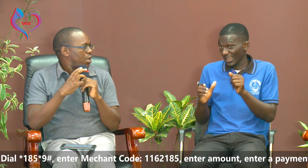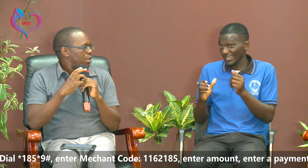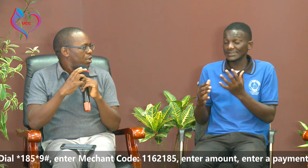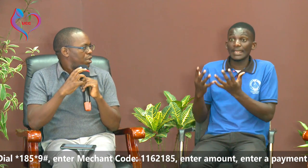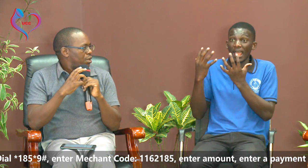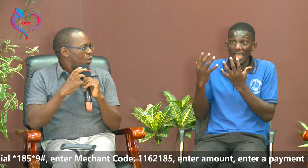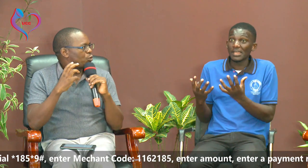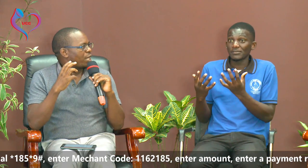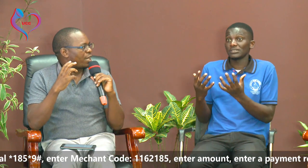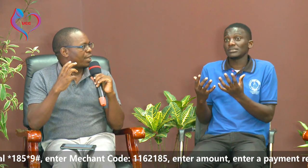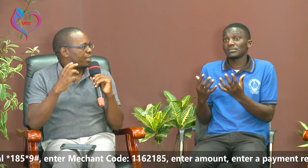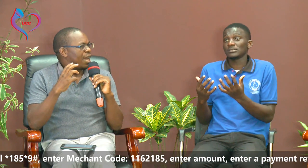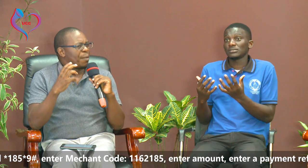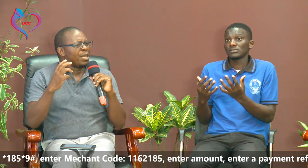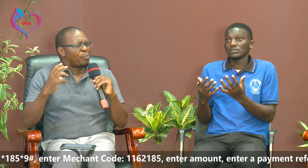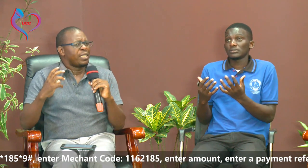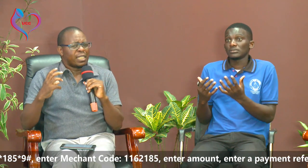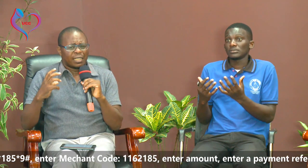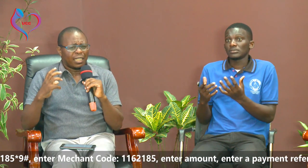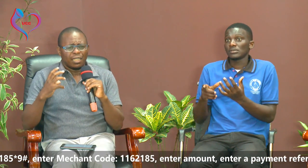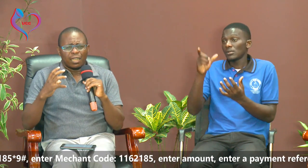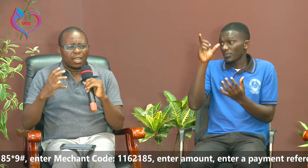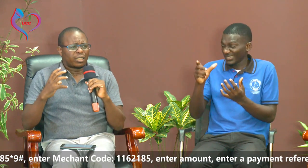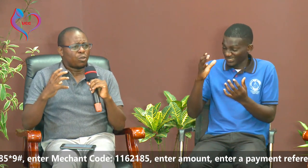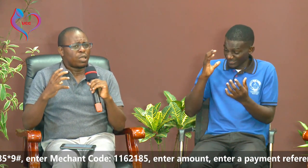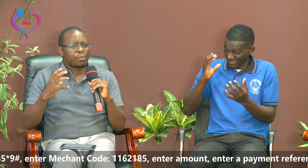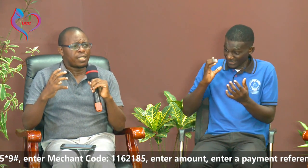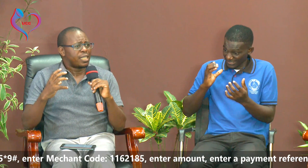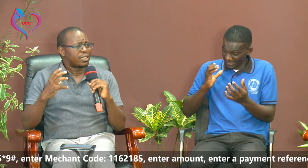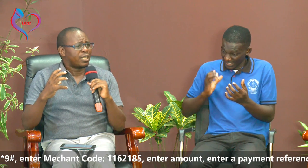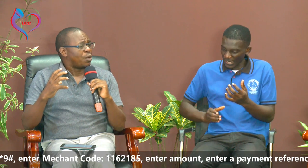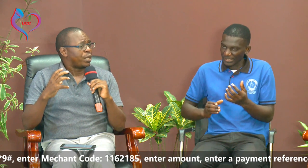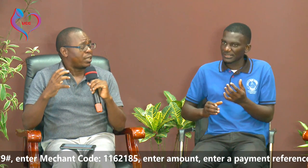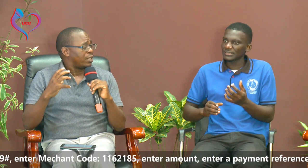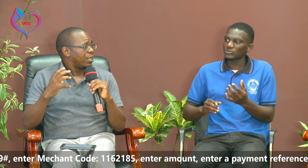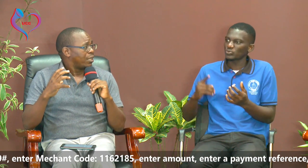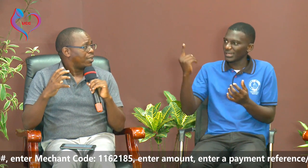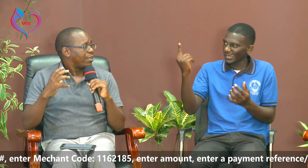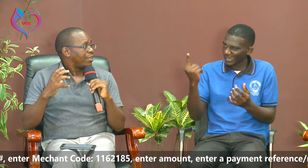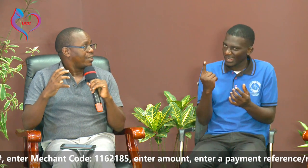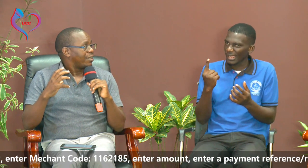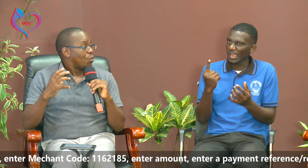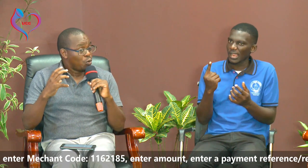Amina. Omuntu waina character. Abila ni presence. Ajano ulia presence yenga weiri. He's felt.